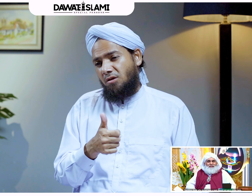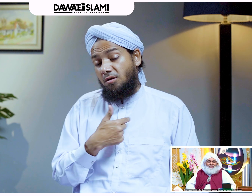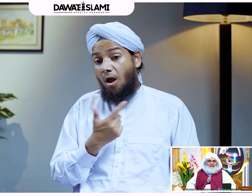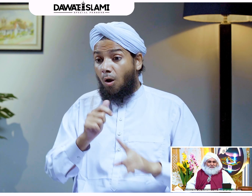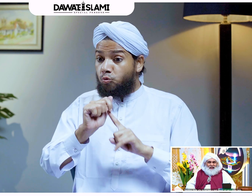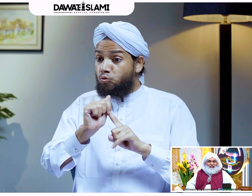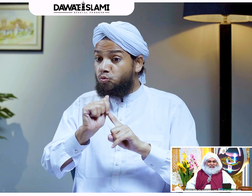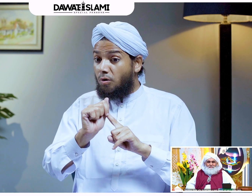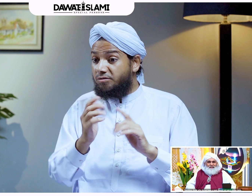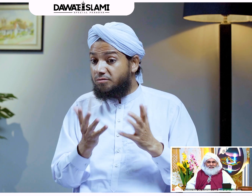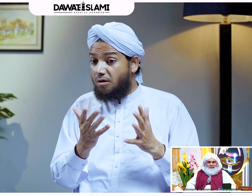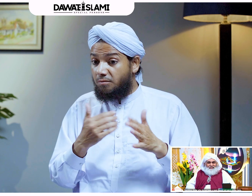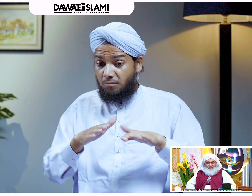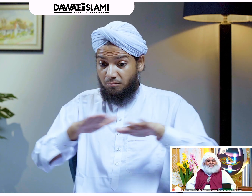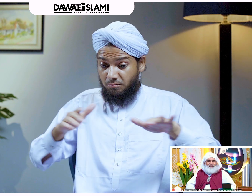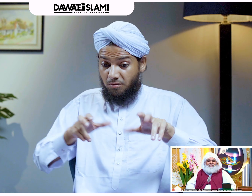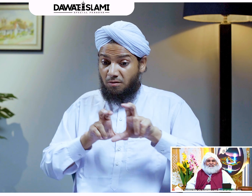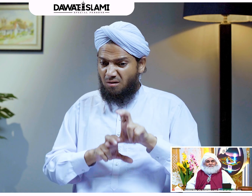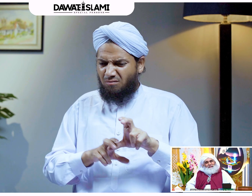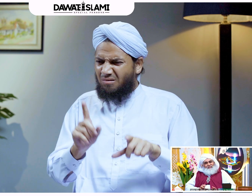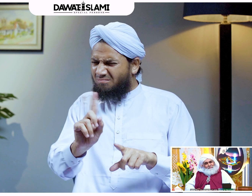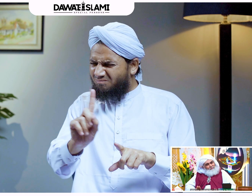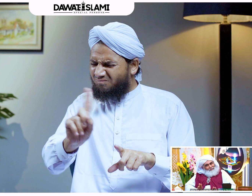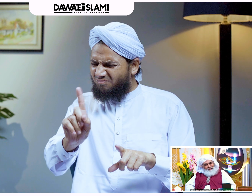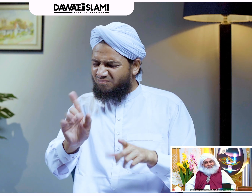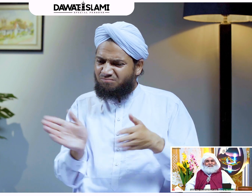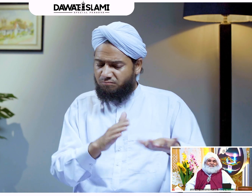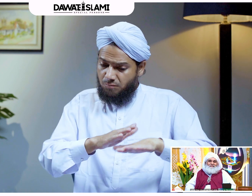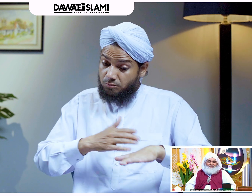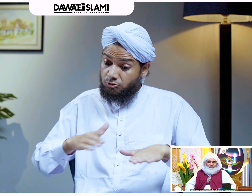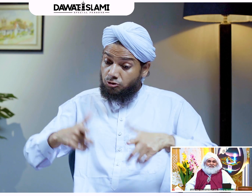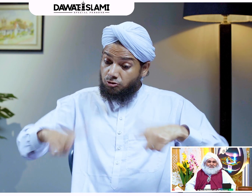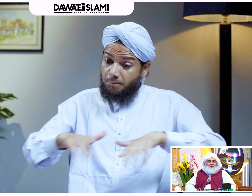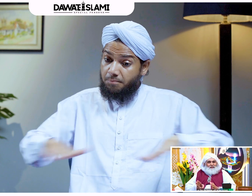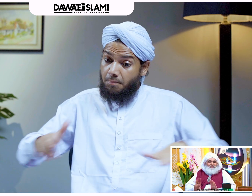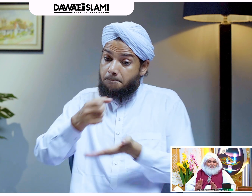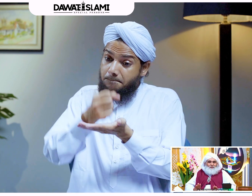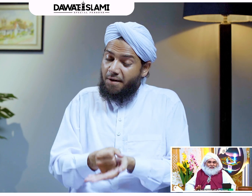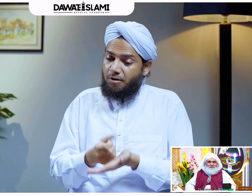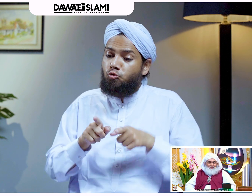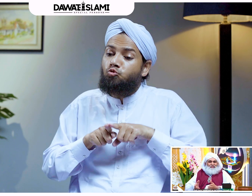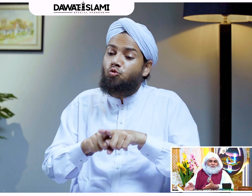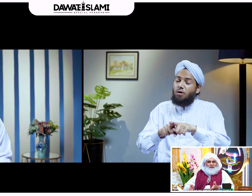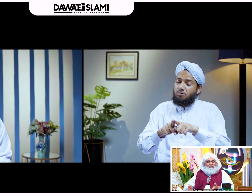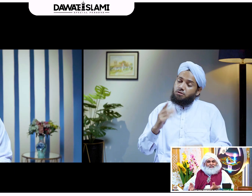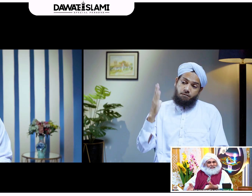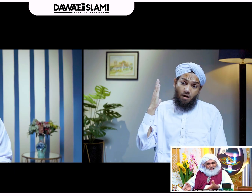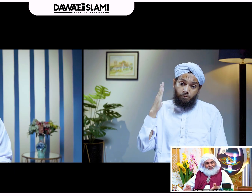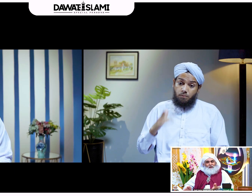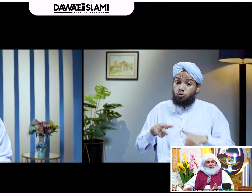نہیں ہے نا وہ ڈائننگ ٹیبل نہ لگائیں بلکہ زمین پر بیٹھ کر کھائیں، سنت ادا ہوتا کہ، اور کئی سنتیں اس سے ادا ہو